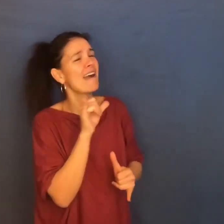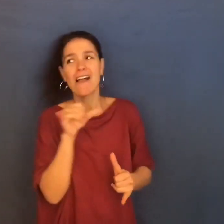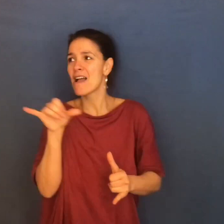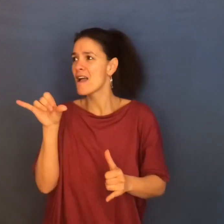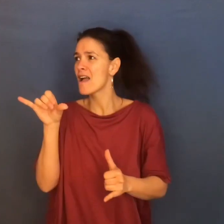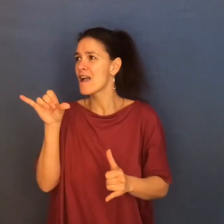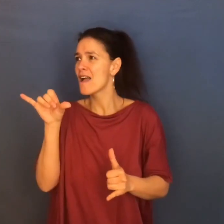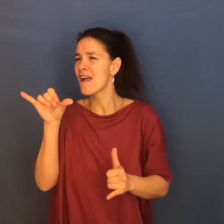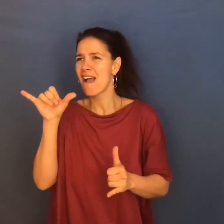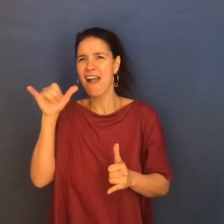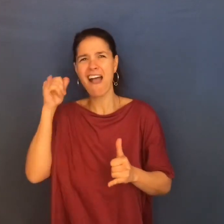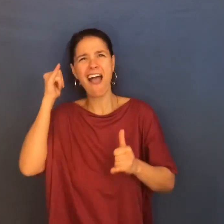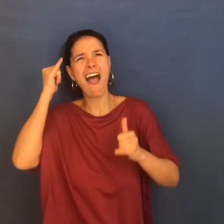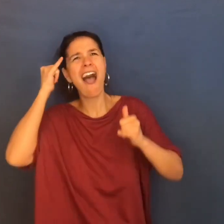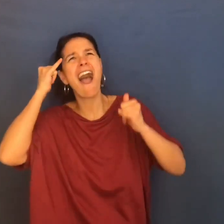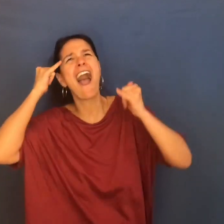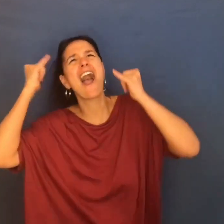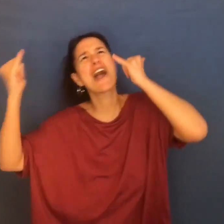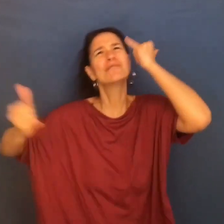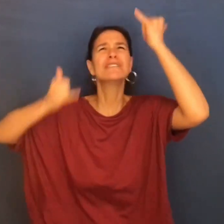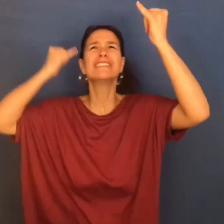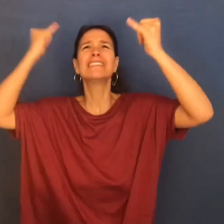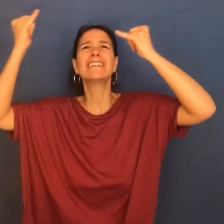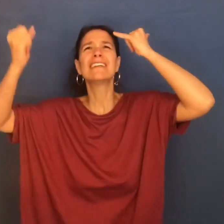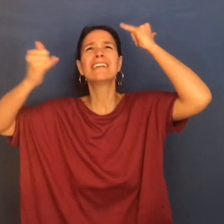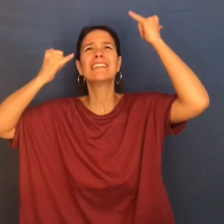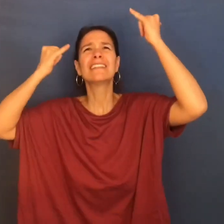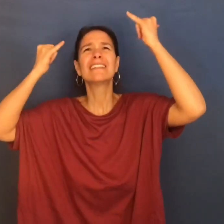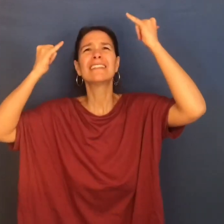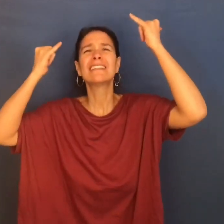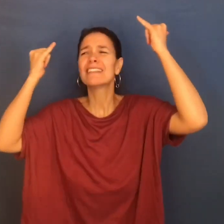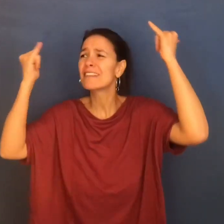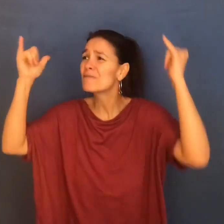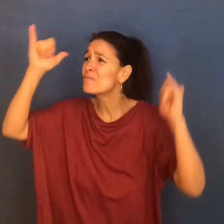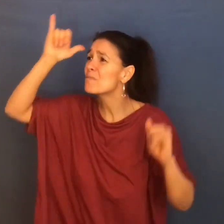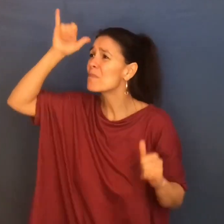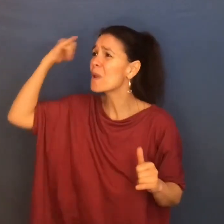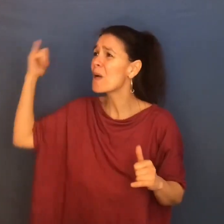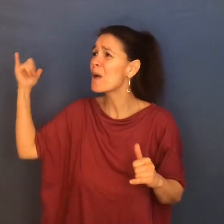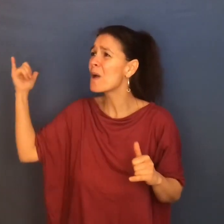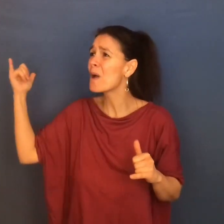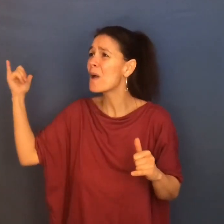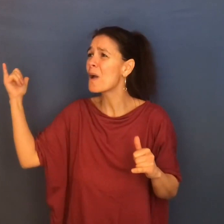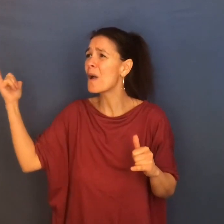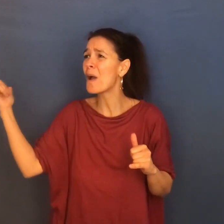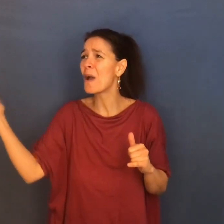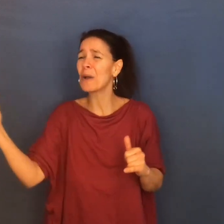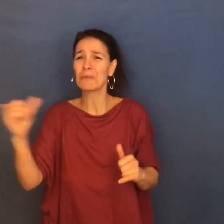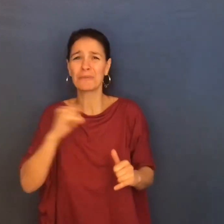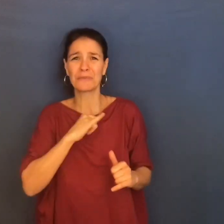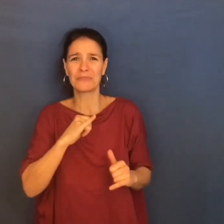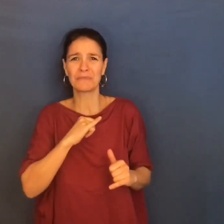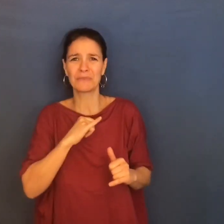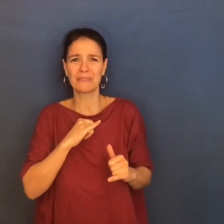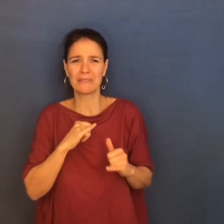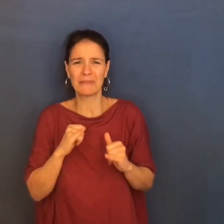fête amusante. La poupée, elle, raconta à la vache comment elle imaginait le blond